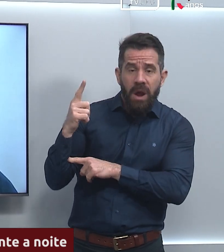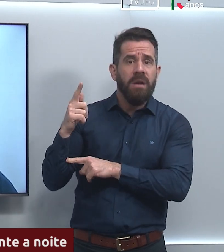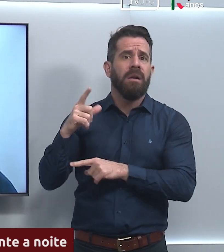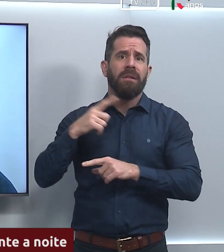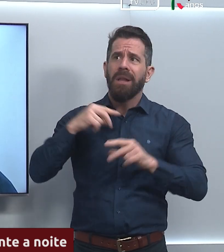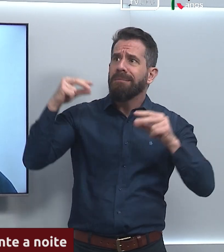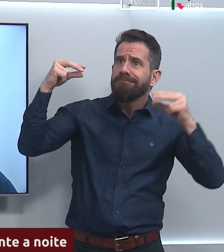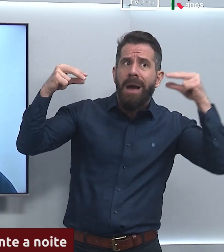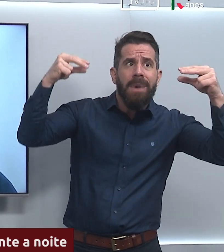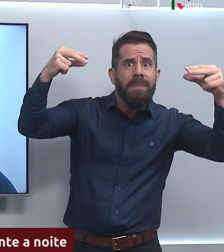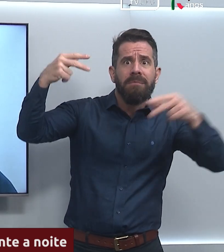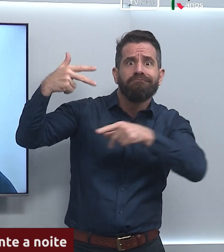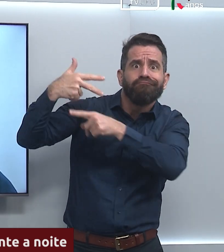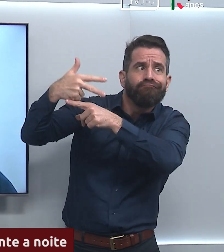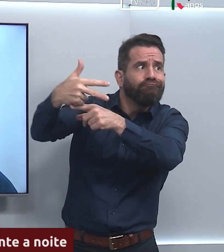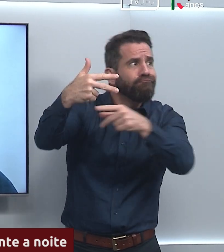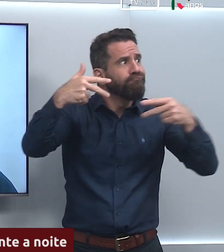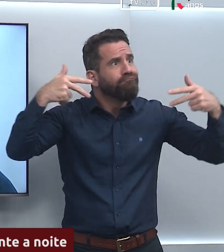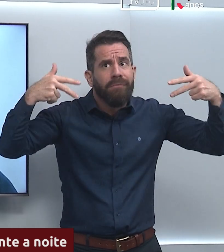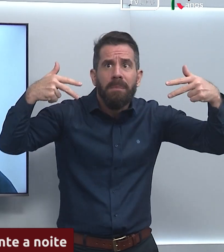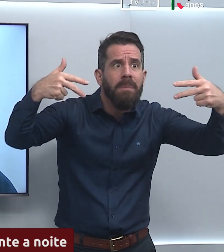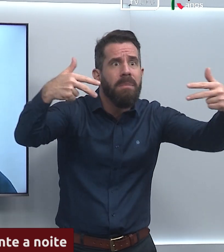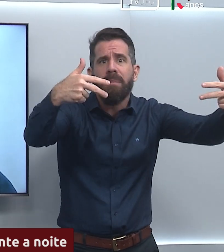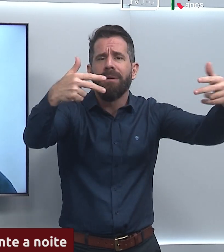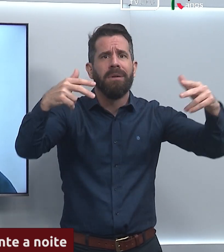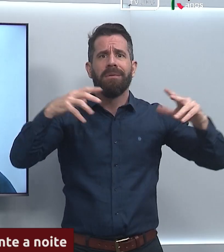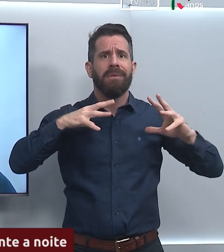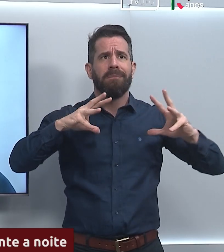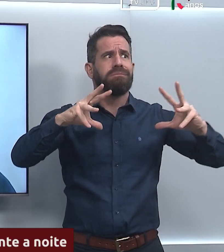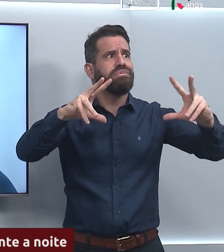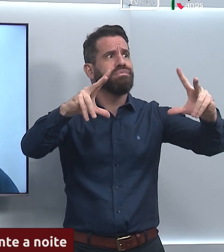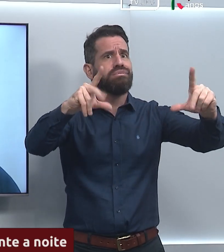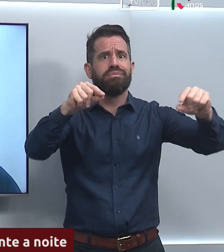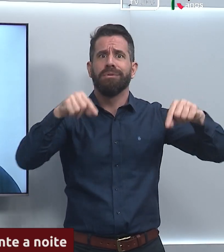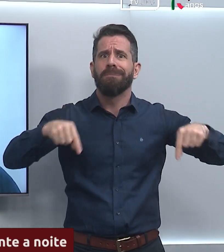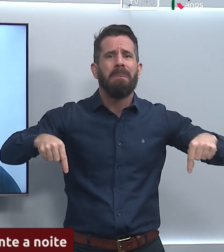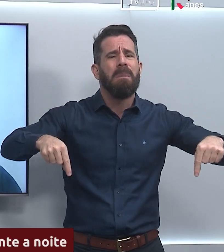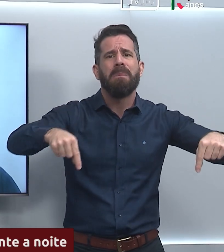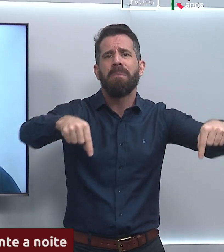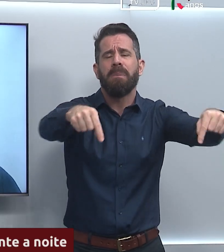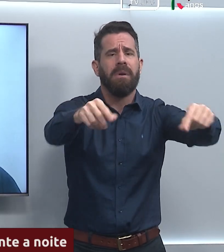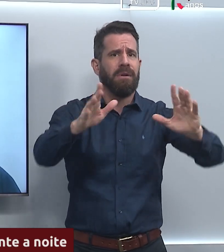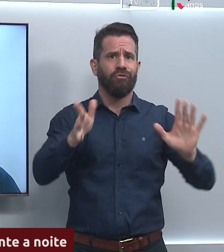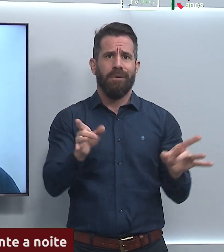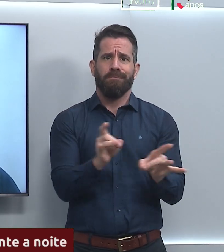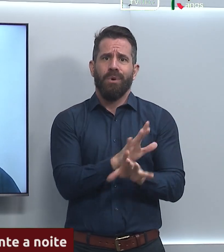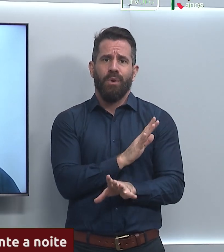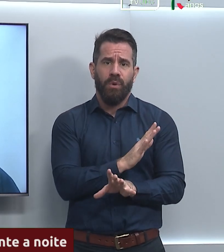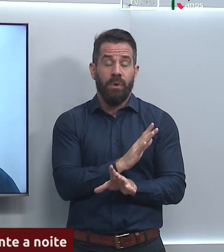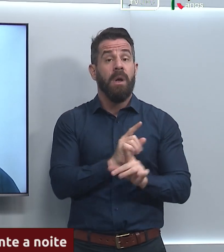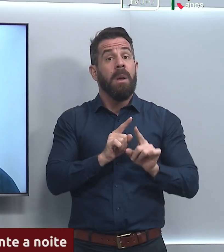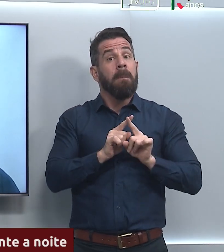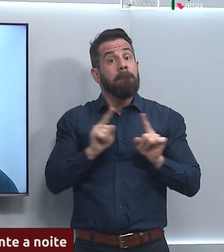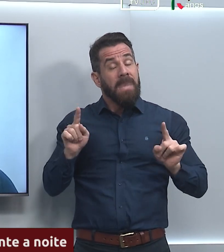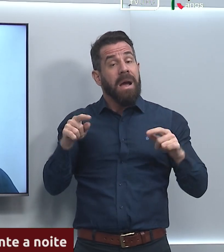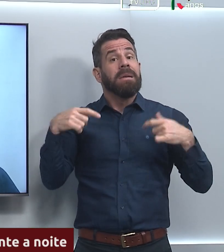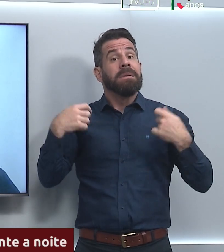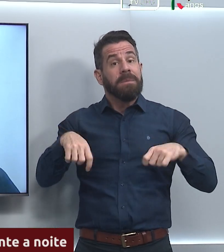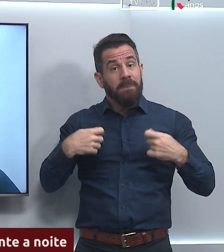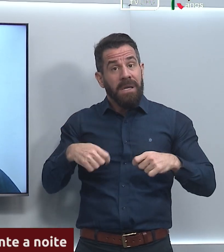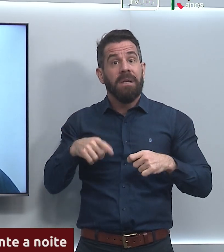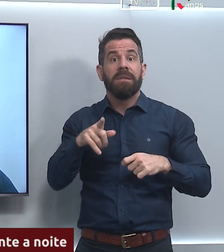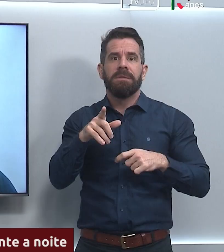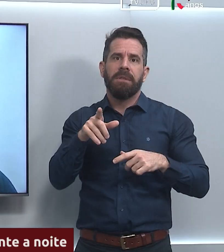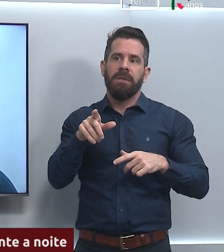alguém transitar por Goiânia sem ser gravado por alguma câmera. Então, ou seja, o que a gente precisa é de um serviço técnico